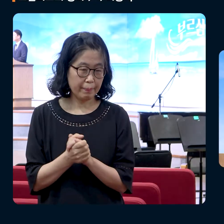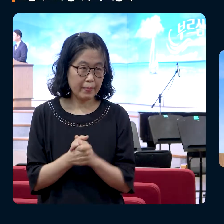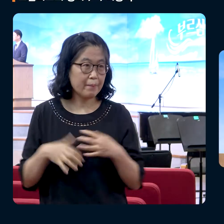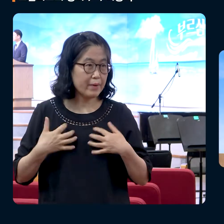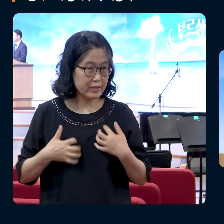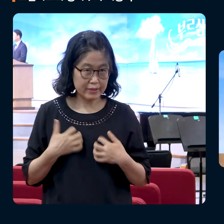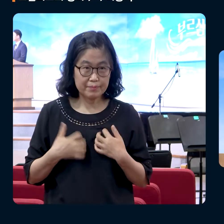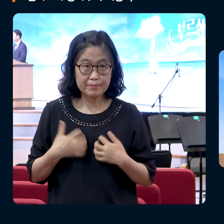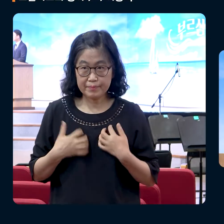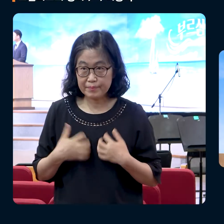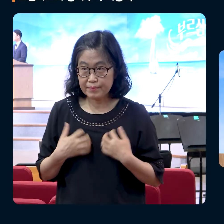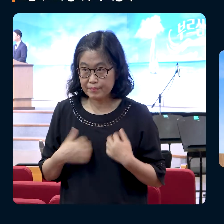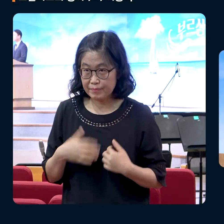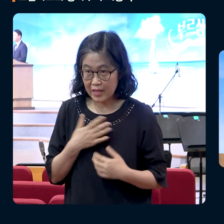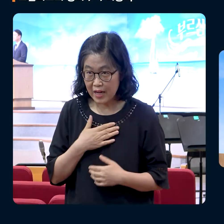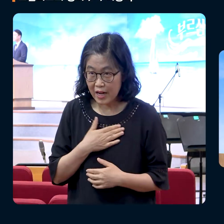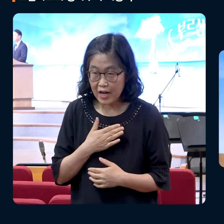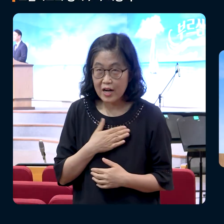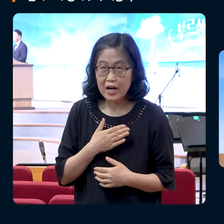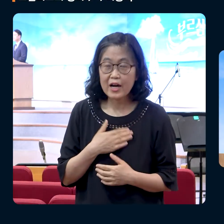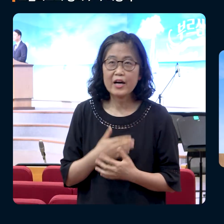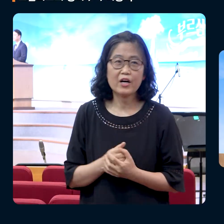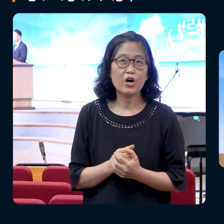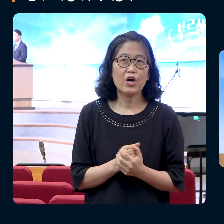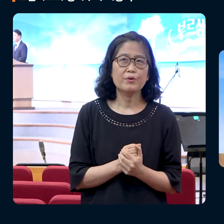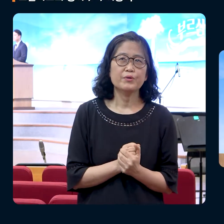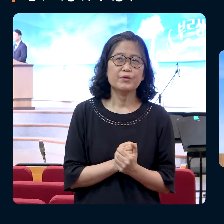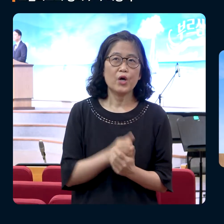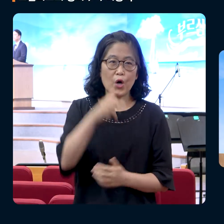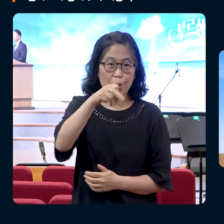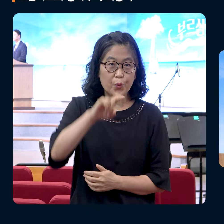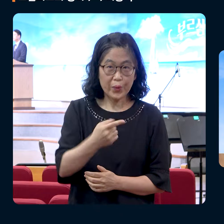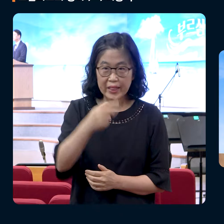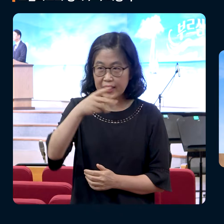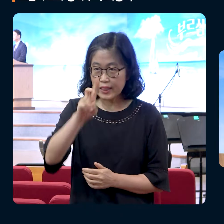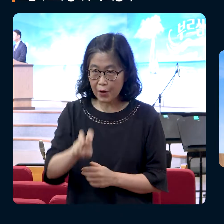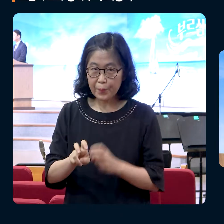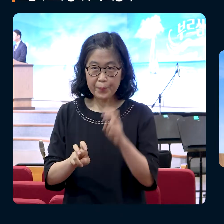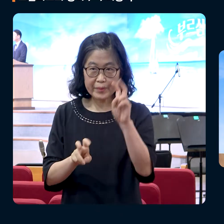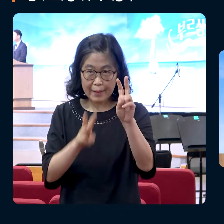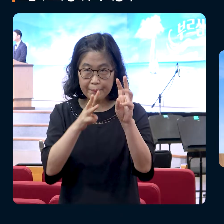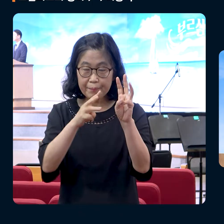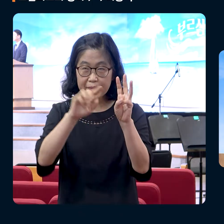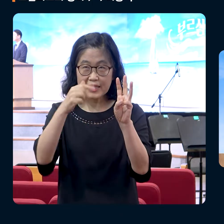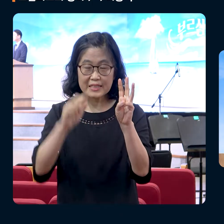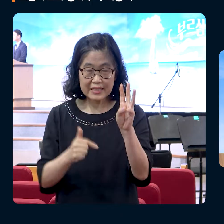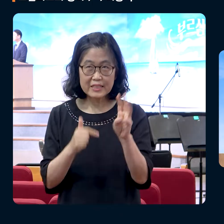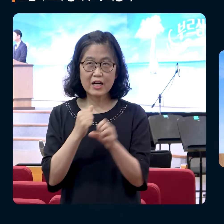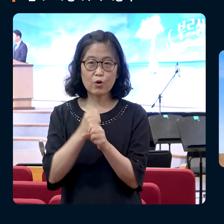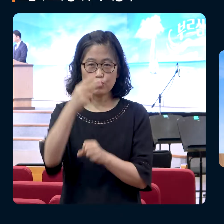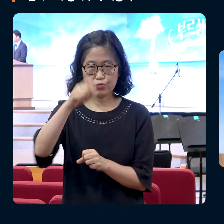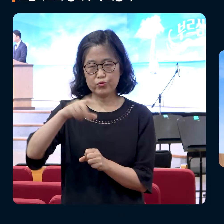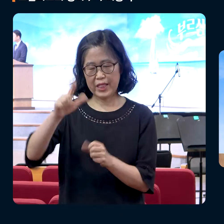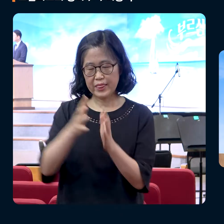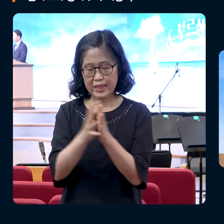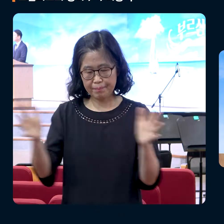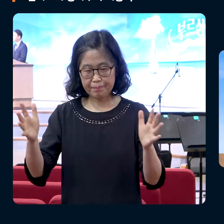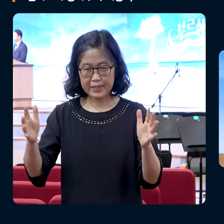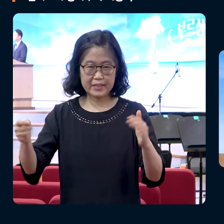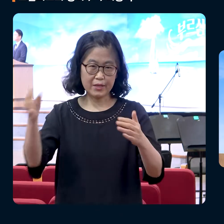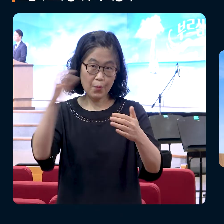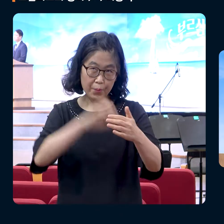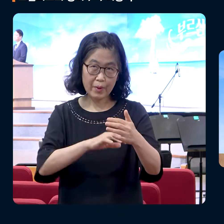네, 반갑습니다. 저는 오션시티에 있는 퀸덤 3단지와 그리고 두산 아파트가 소속되어